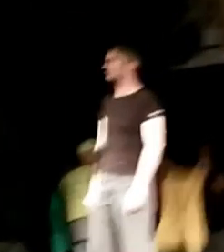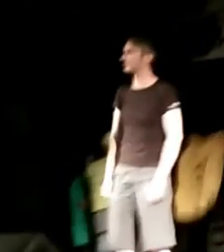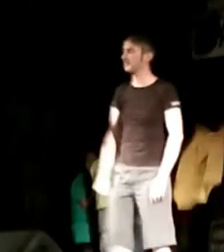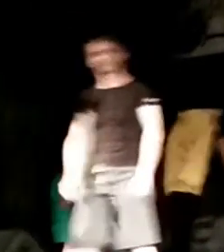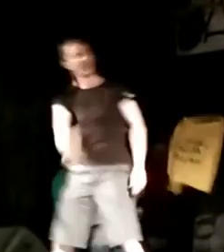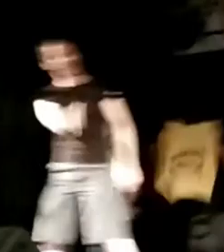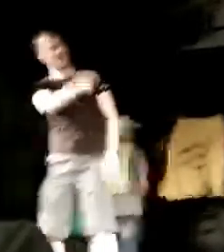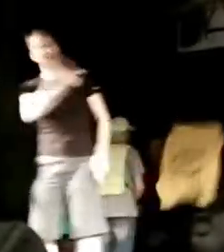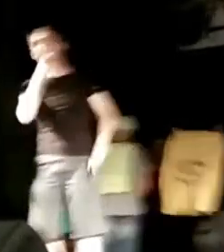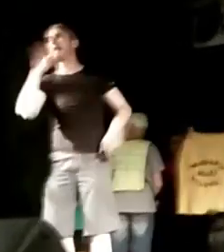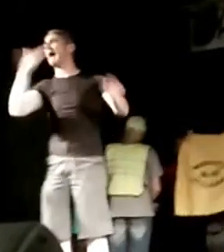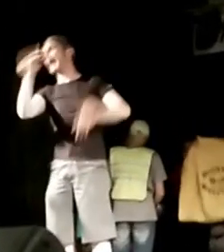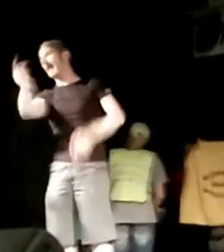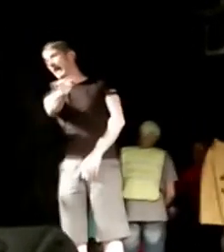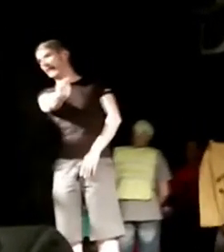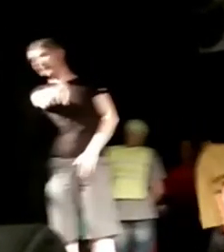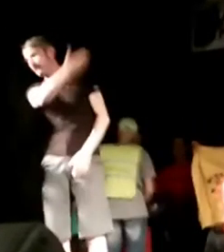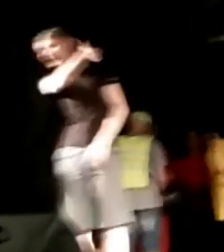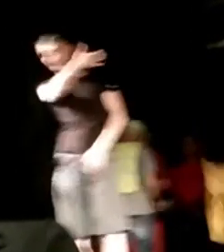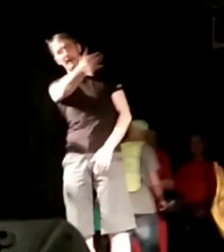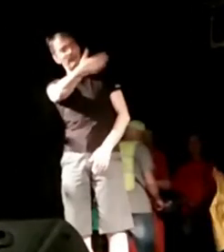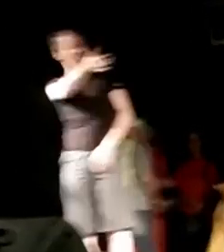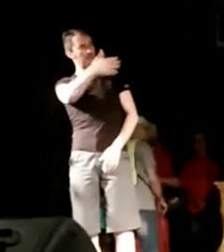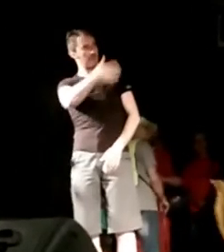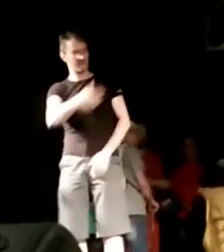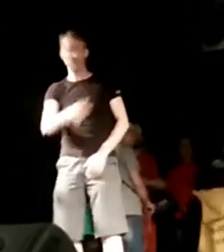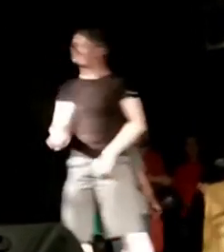Vaya cantando un otro allá, sisplau. Venga, va.